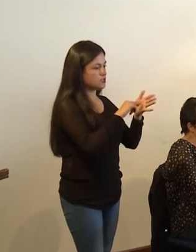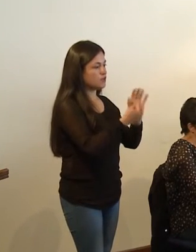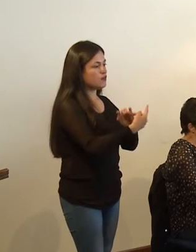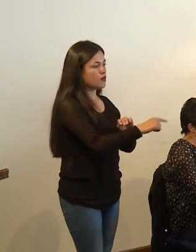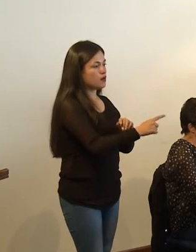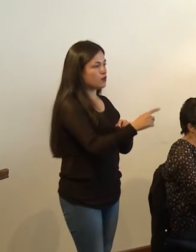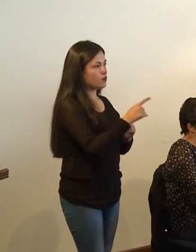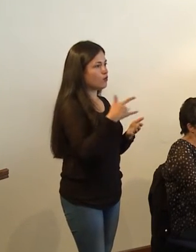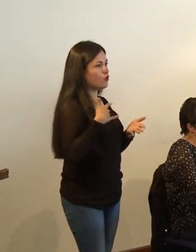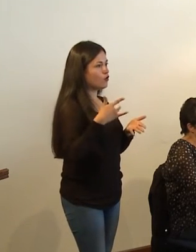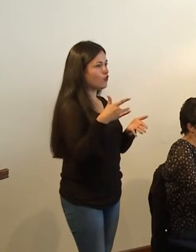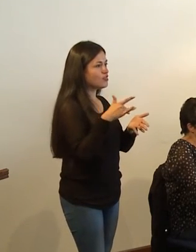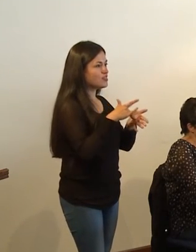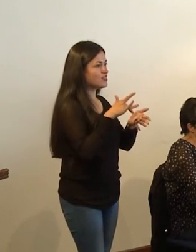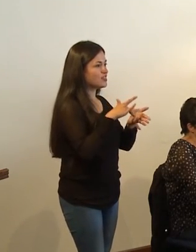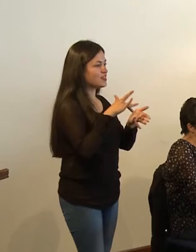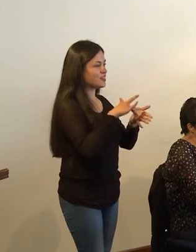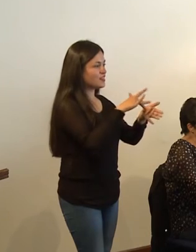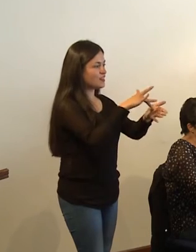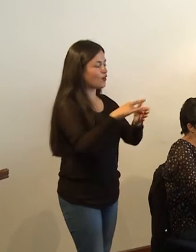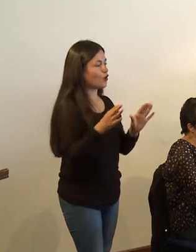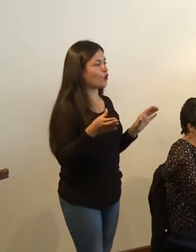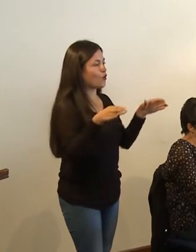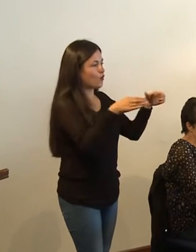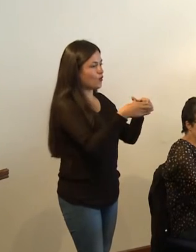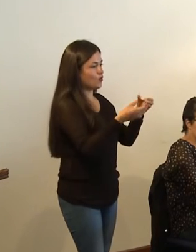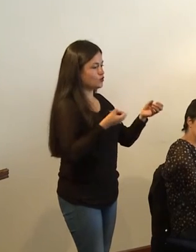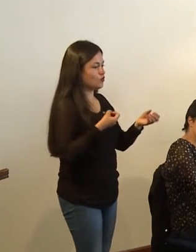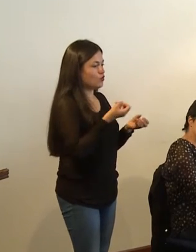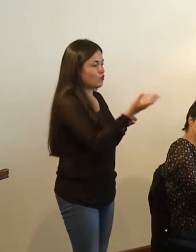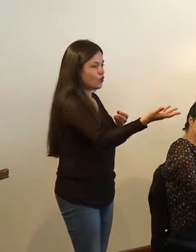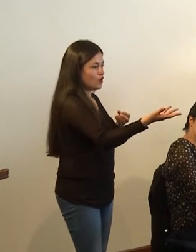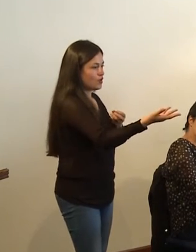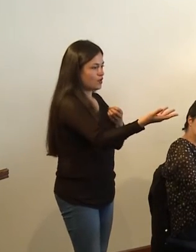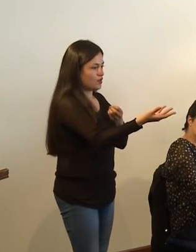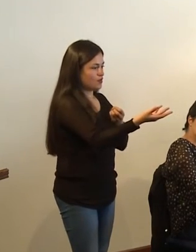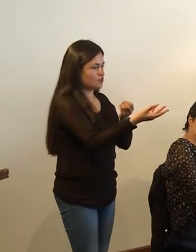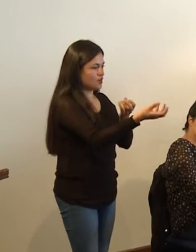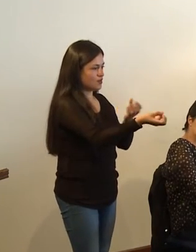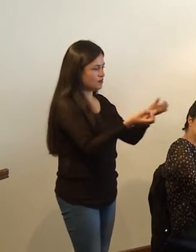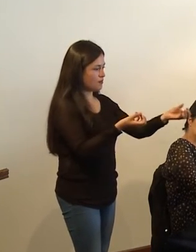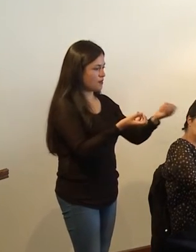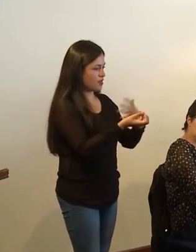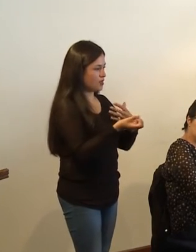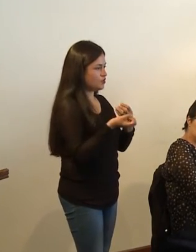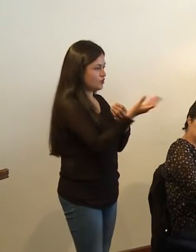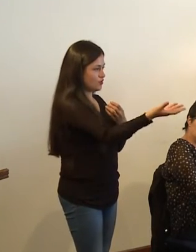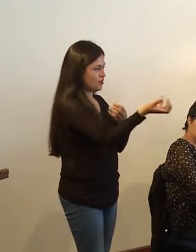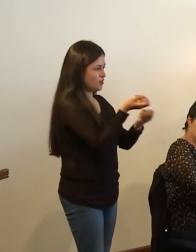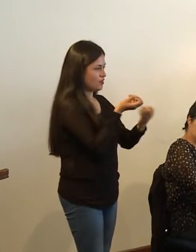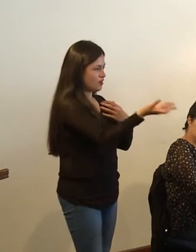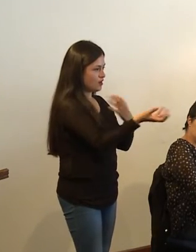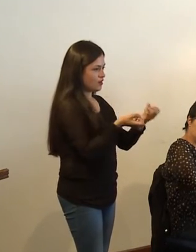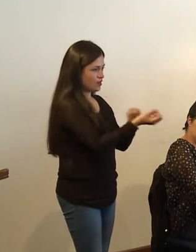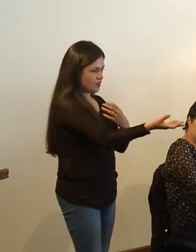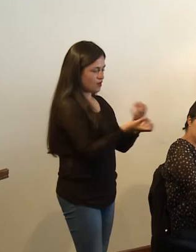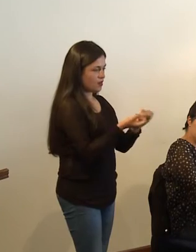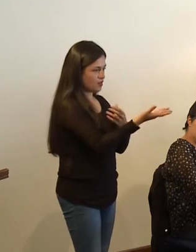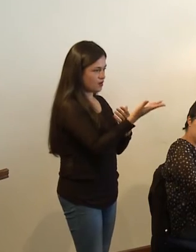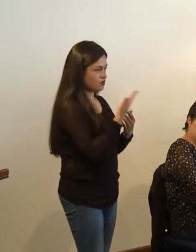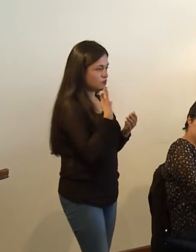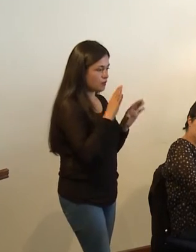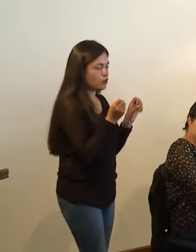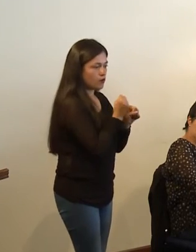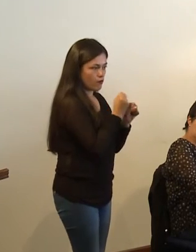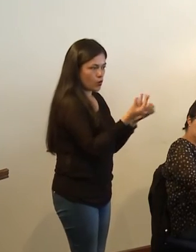compartida. El don, la ética de la reciprocidad, cuando uno se siente parte de un vínculo comunitario, como pasa con algunos